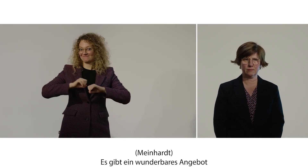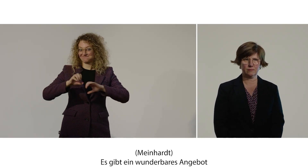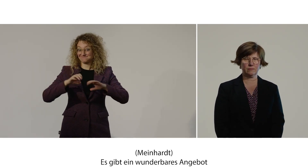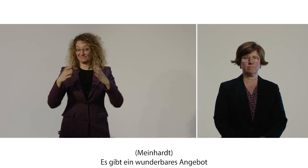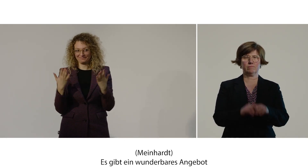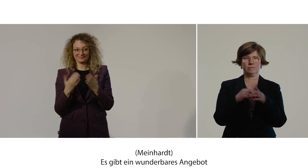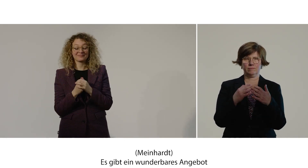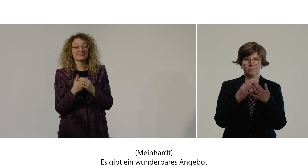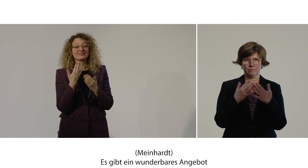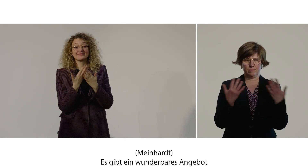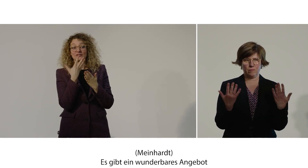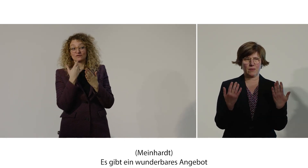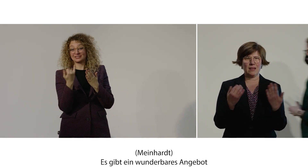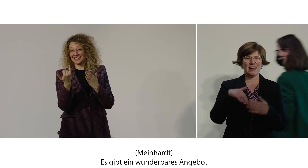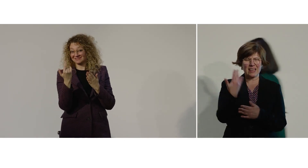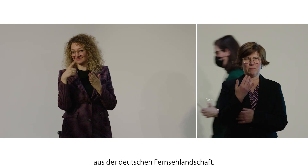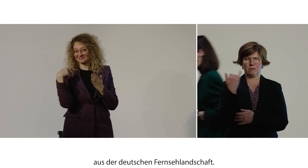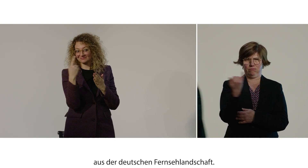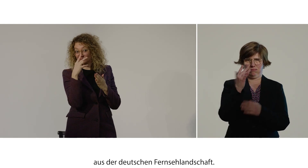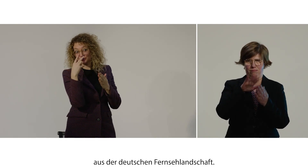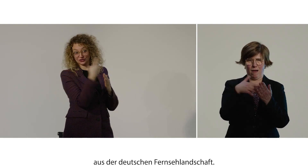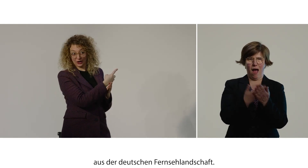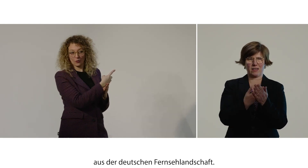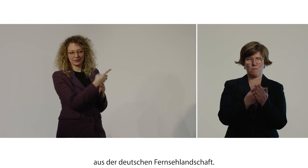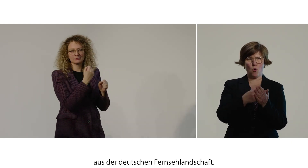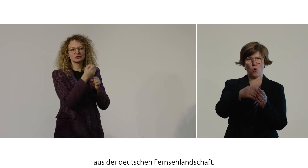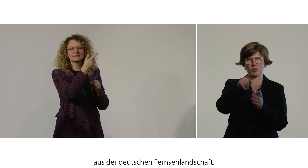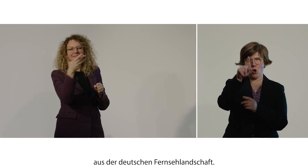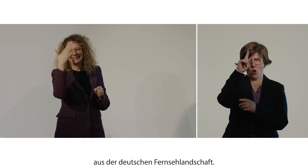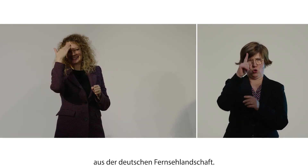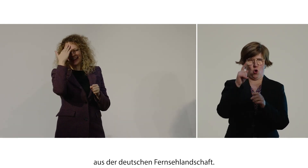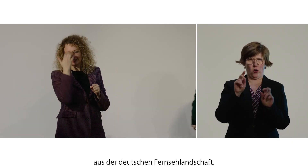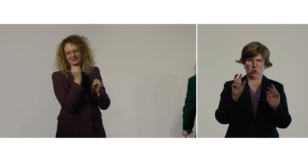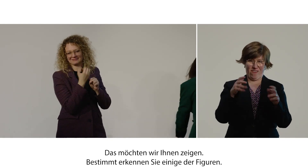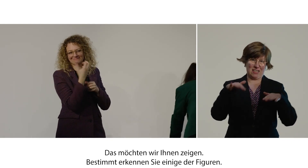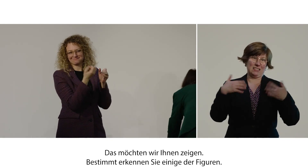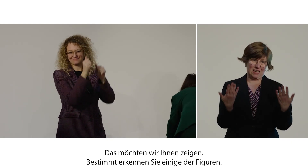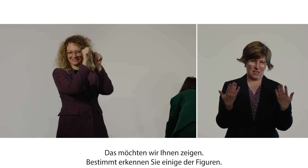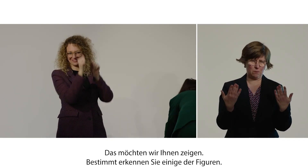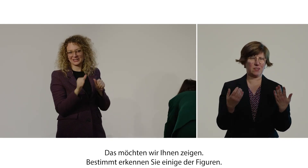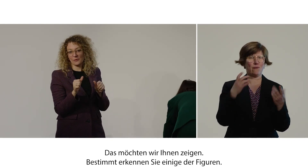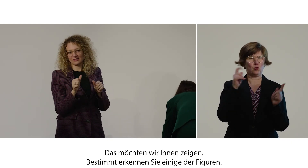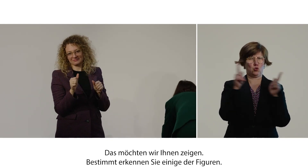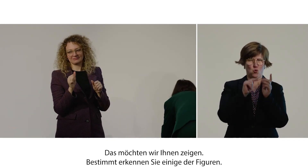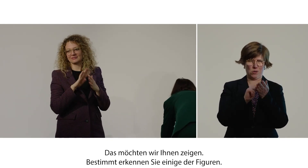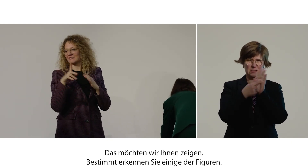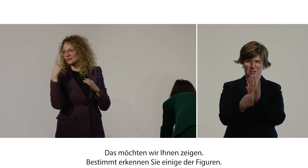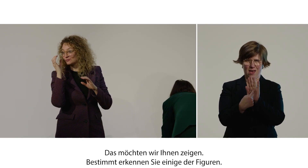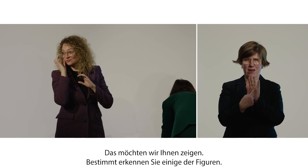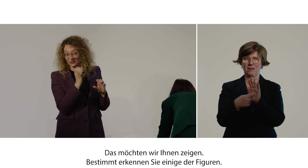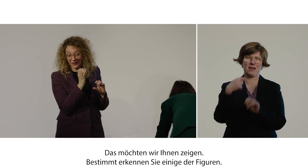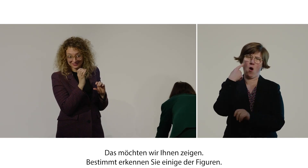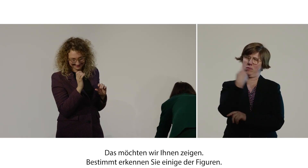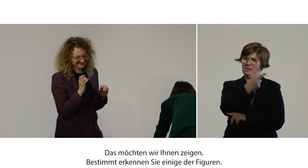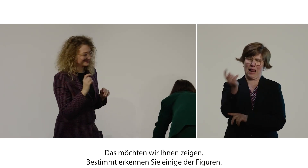Es gibt ein wunderbares Angebot aus der deutschen Fernsehlandschaft. Das möchten wir Ihnen zeigen und bestimmt